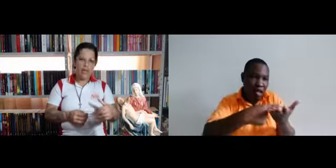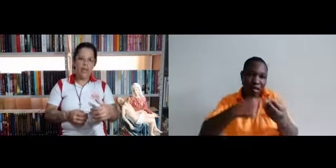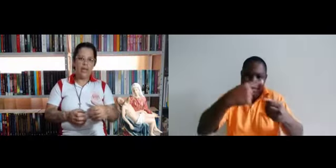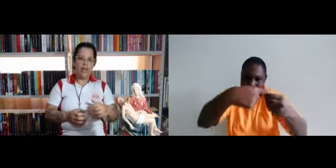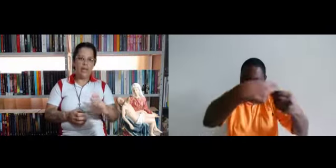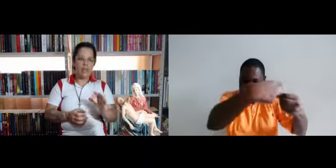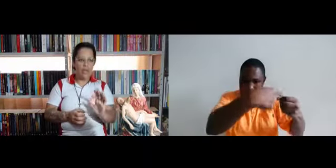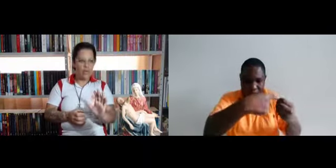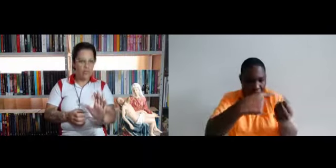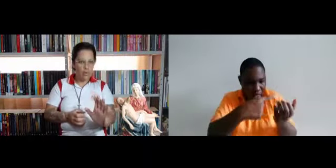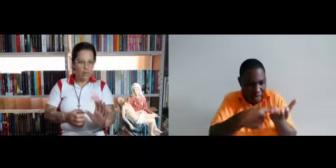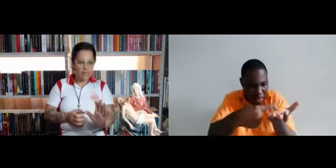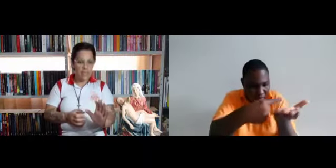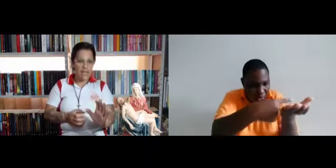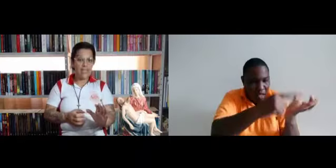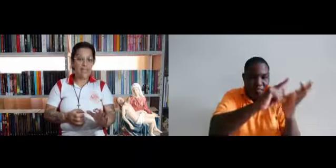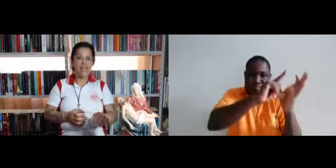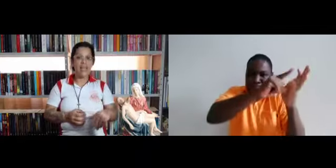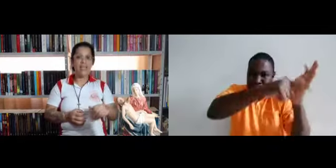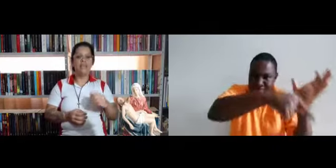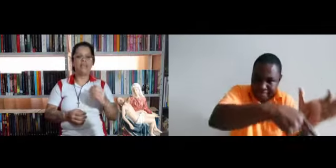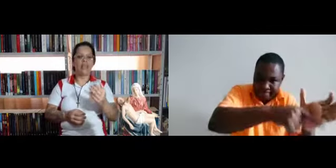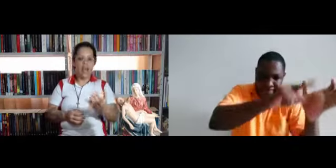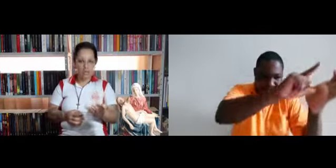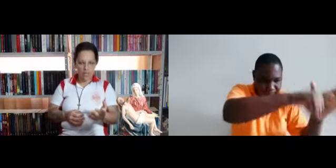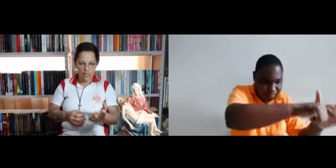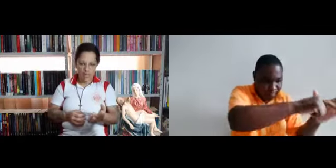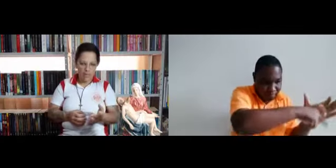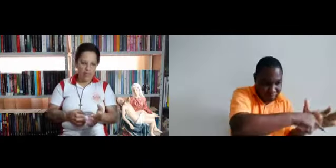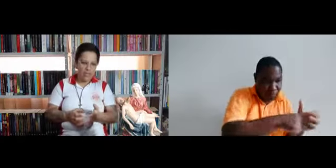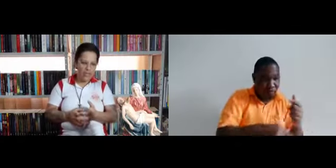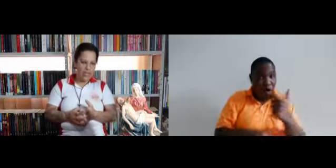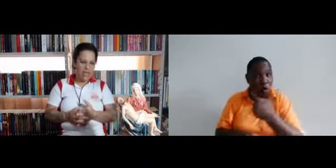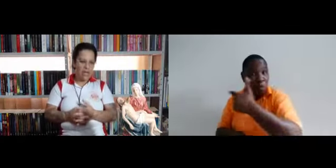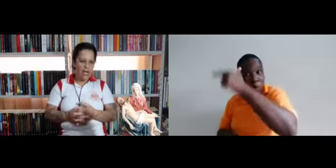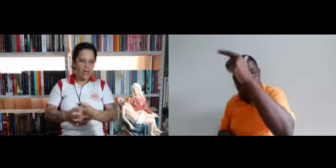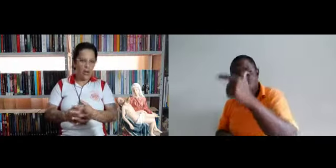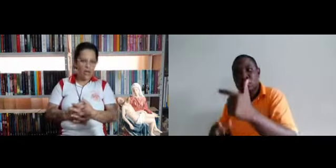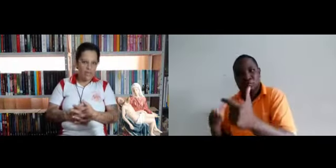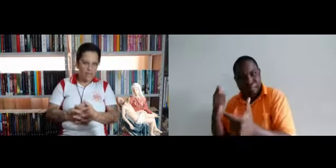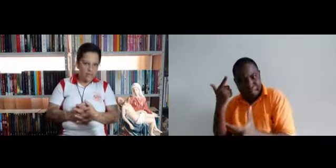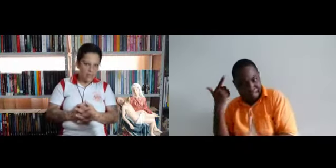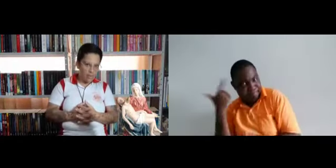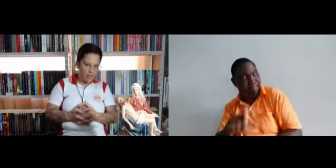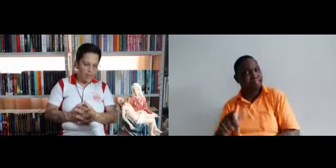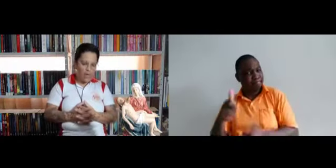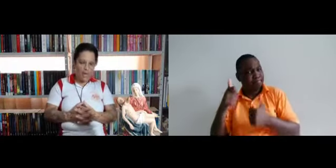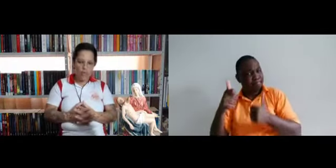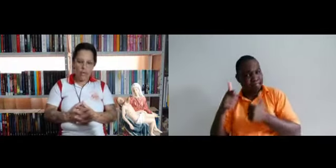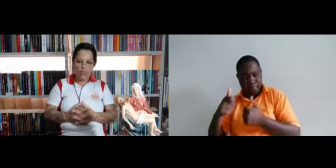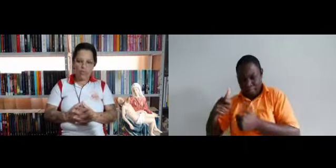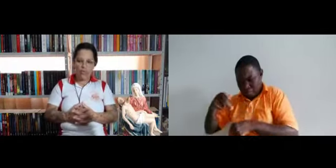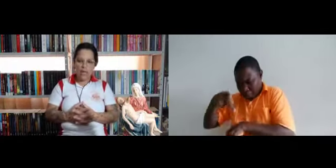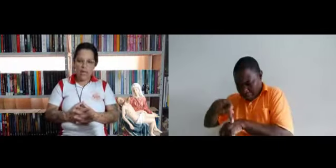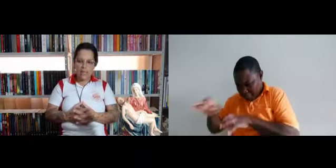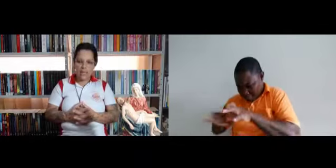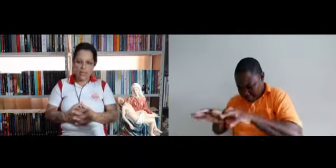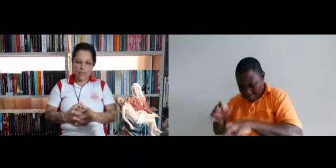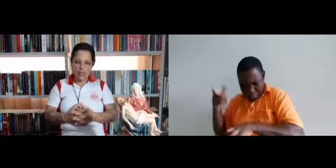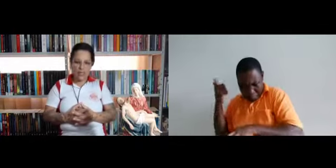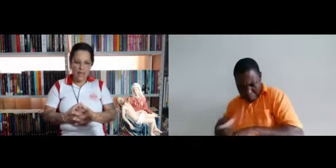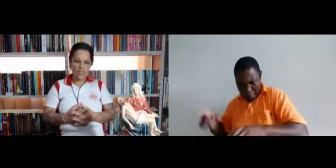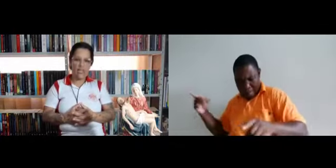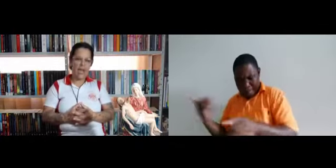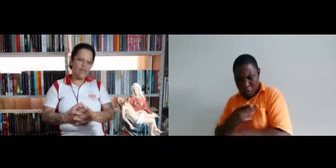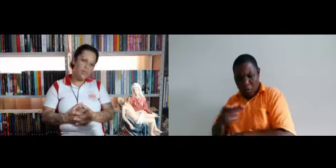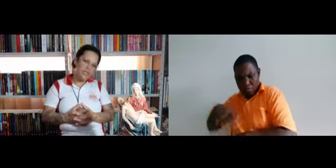outras, saíram um pouco atrasadas, mas requisitaram também uma fatia grossa desse bolo quando as